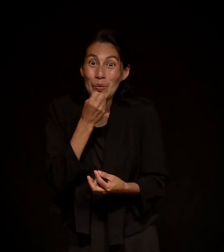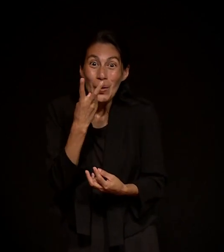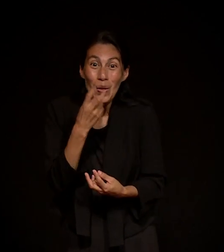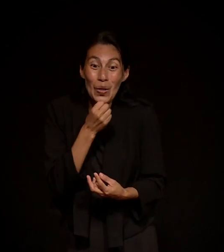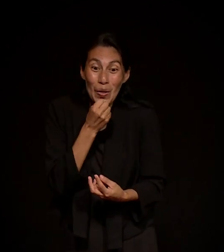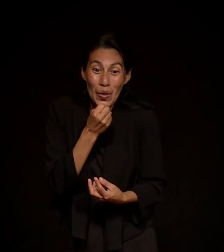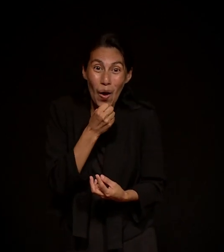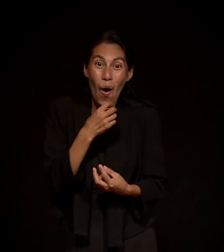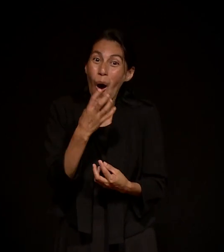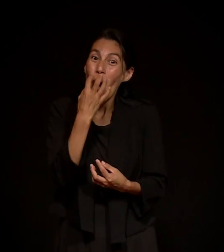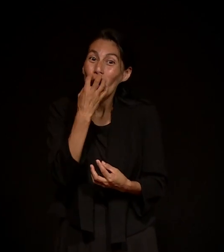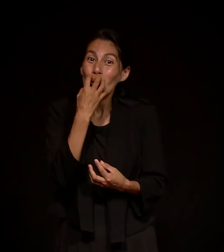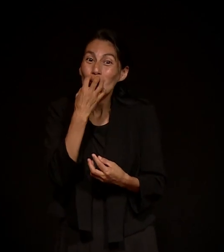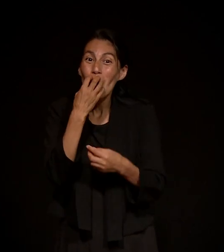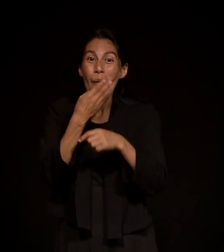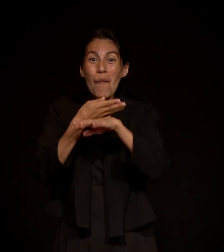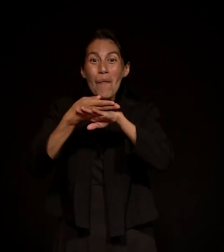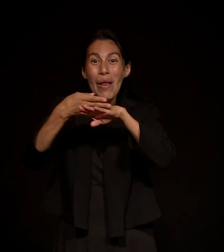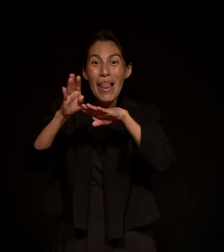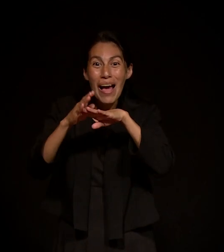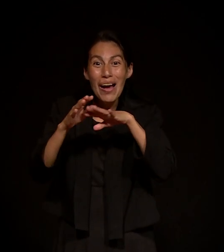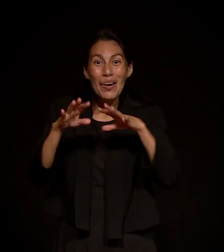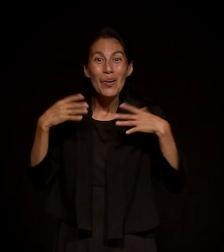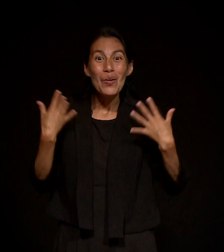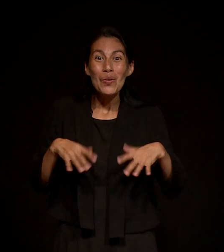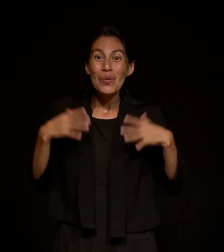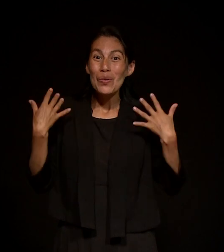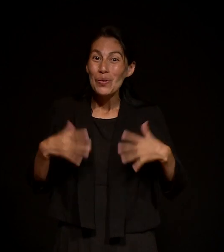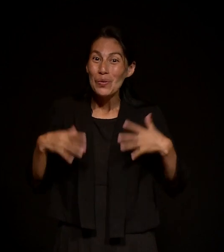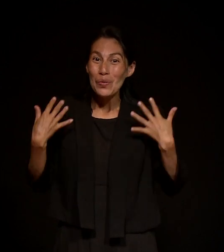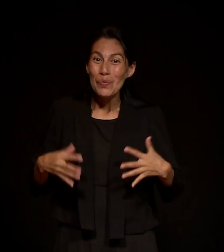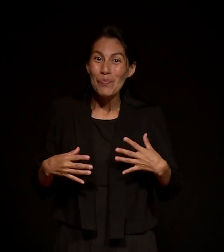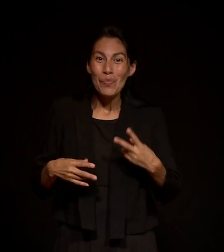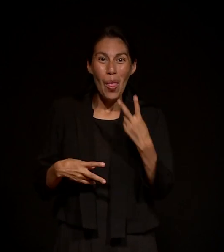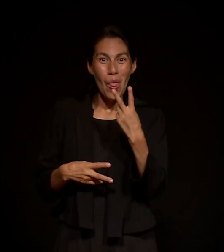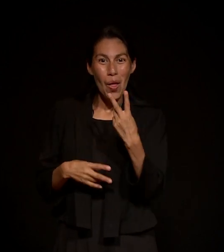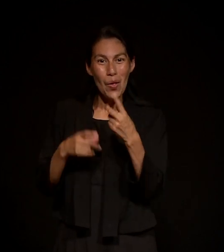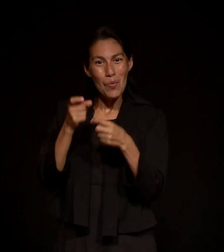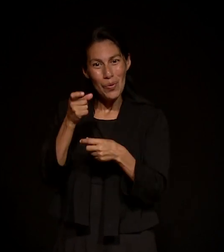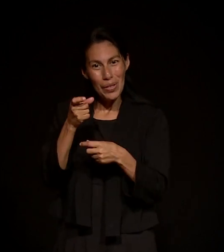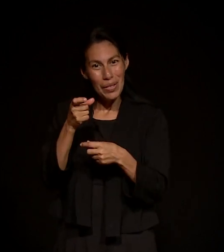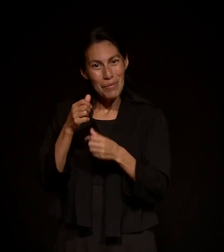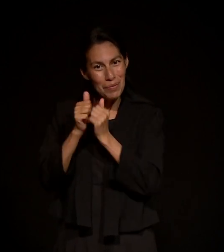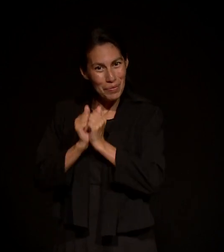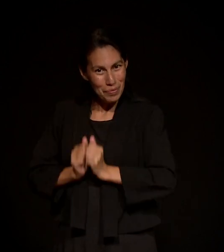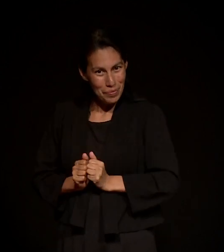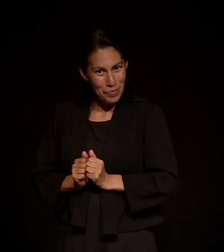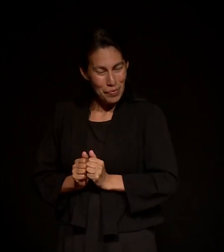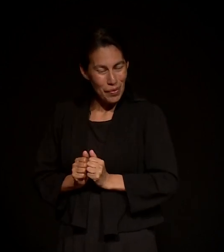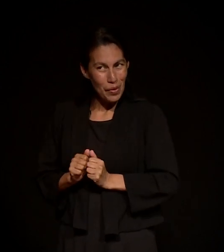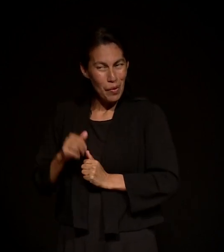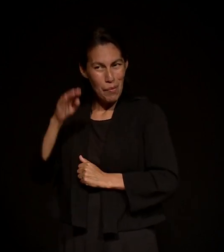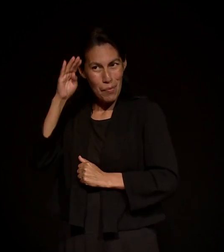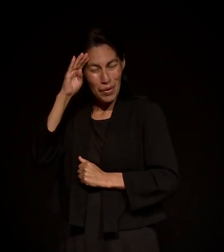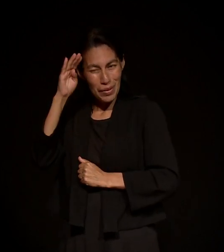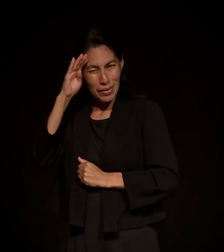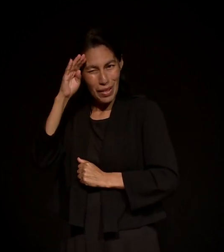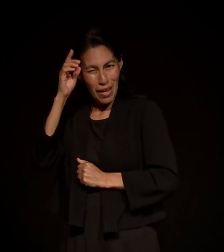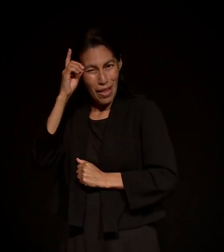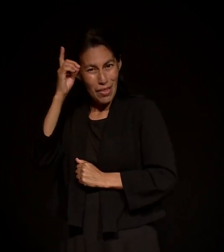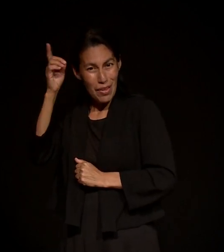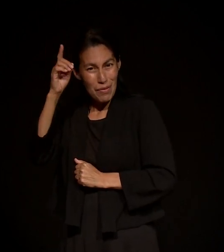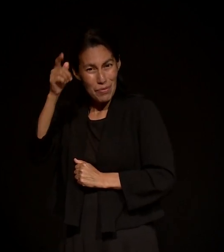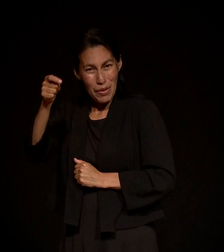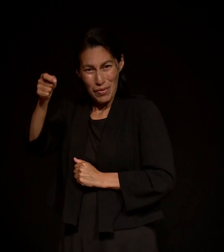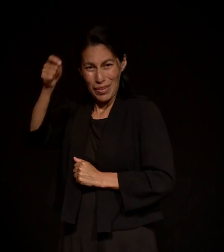ojos. Era un oso blanco de peluche. Y todavía me quedaban 2 monedas y pensé, si Dios